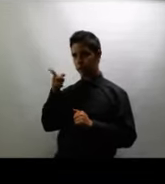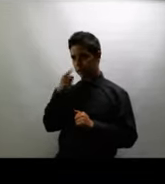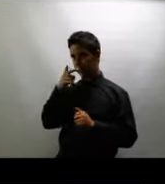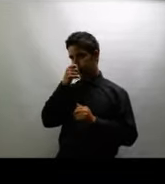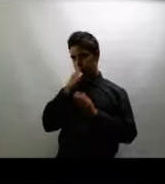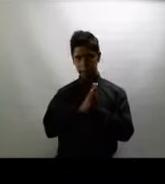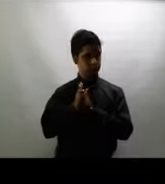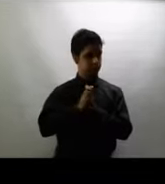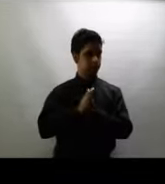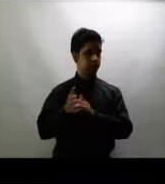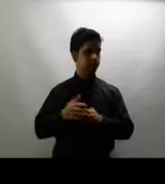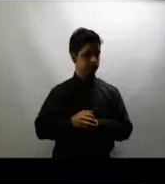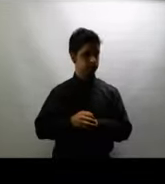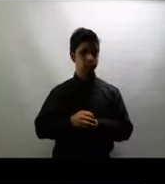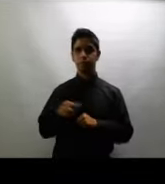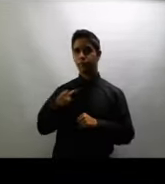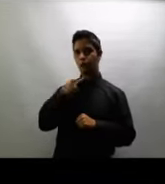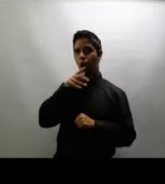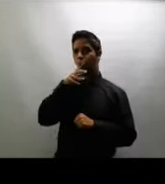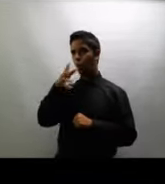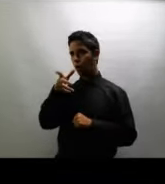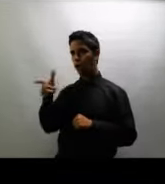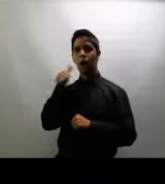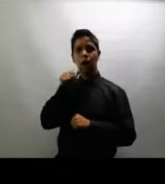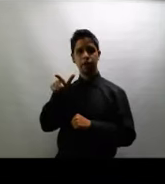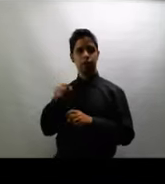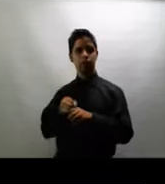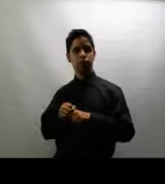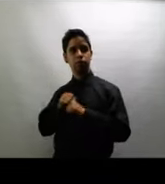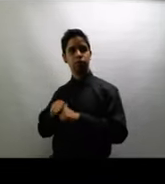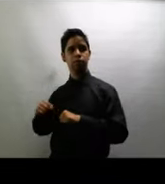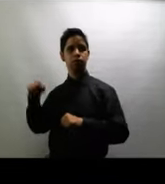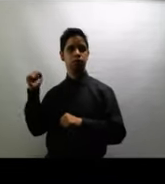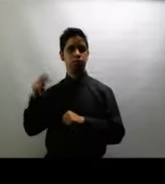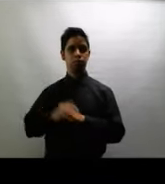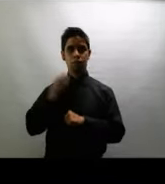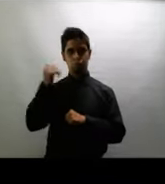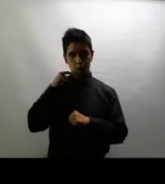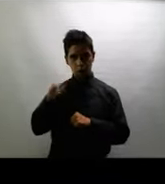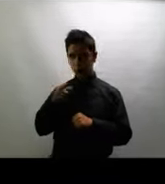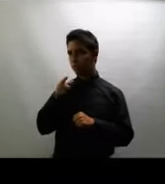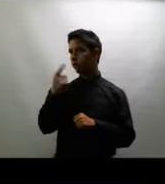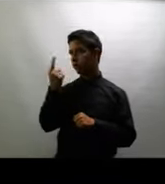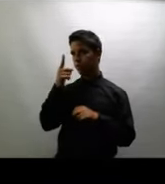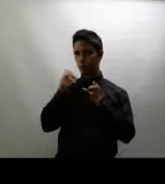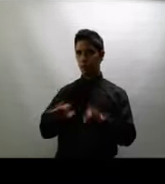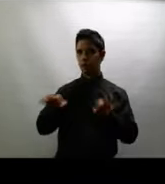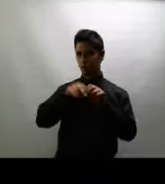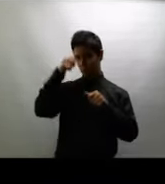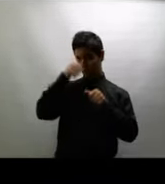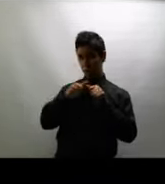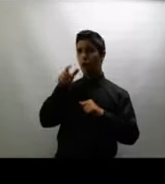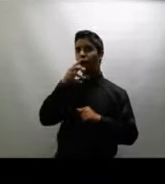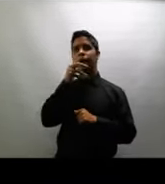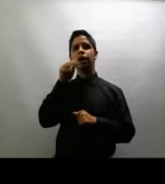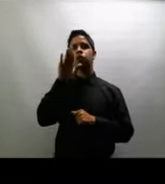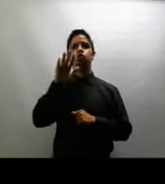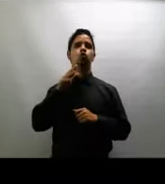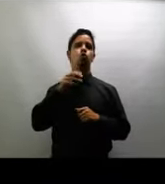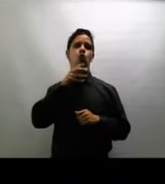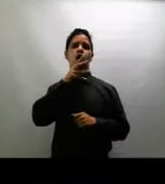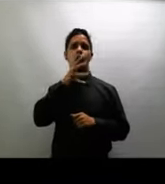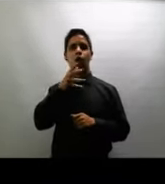la abuela que era ahí la beisbolista. Pues eso es importante siempre recordar. ¿Y tu abuela? ¿A dónde está? Y ayer, por